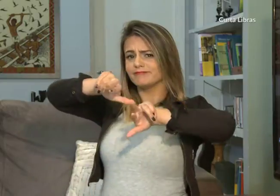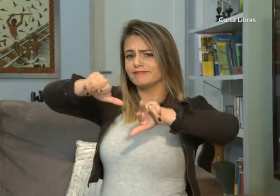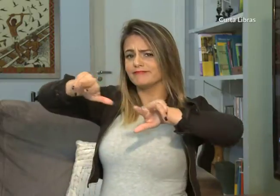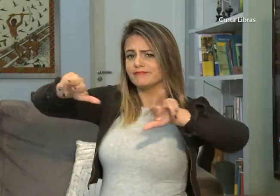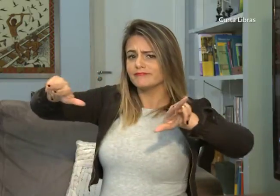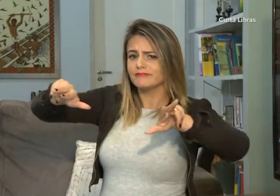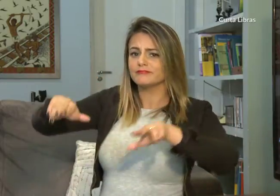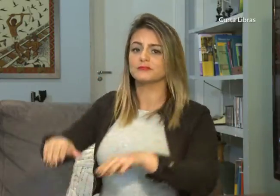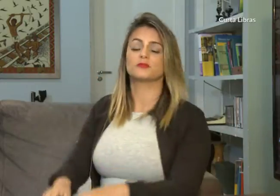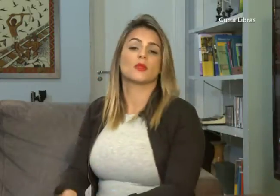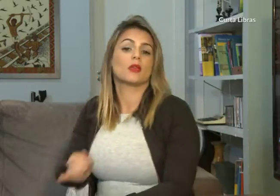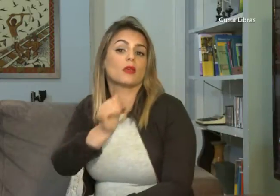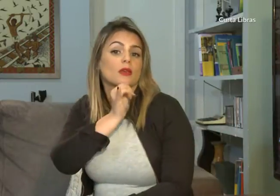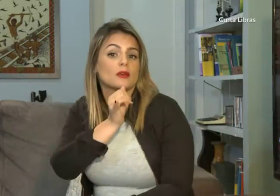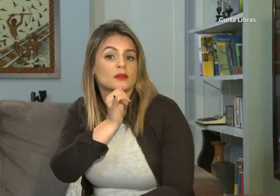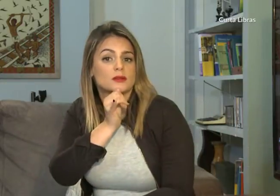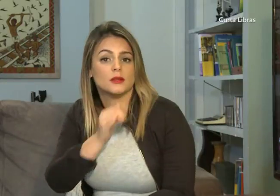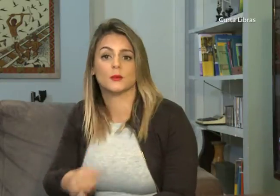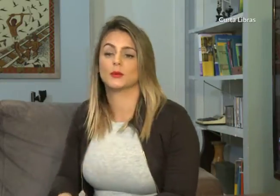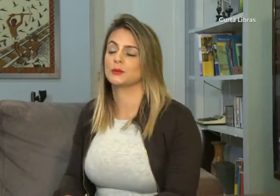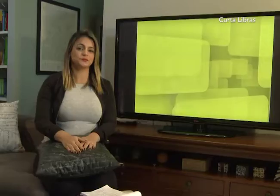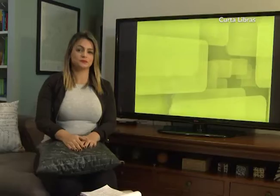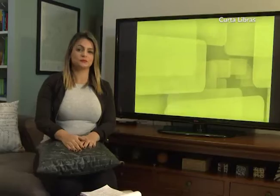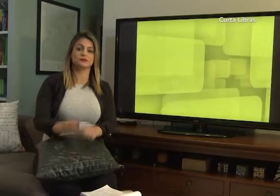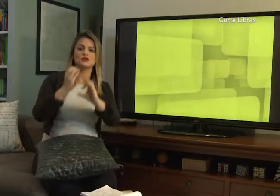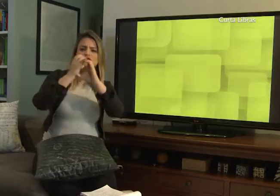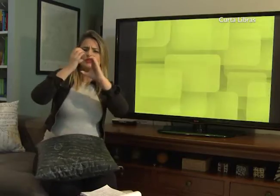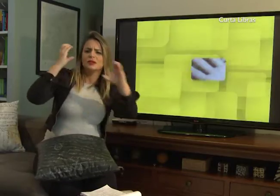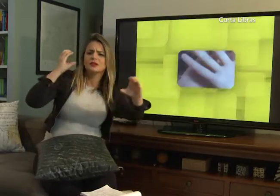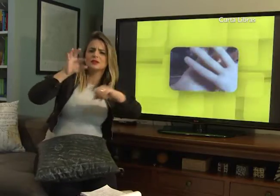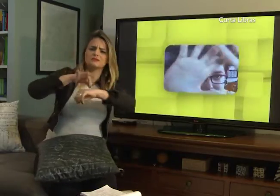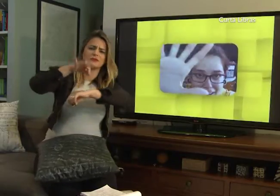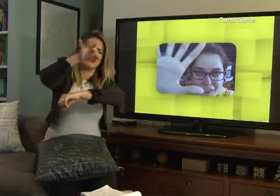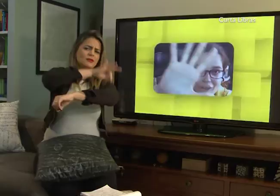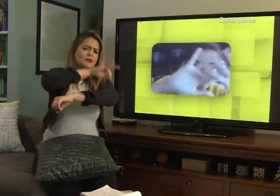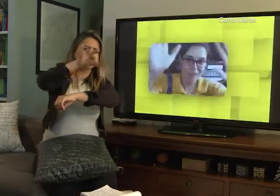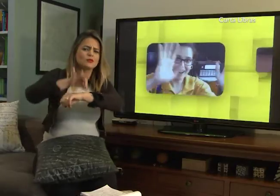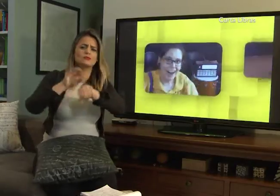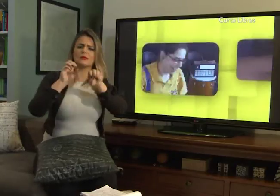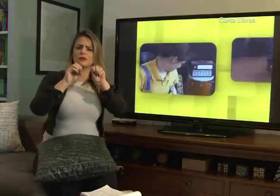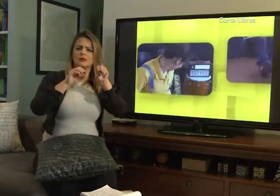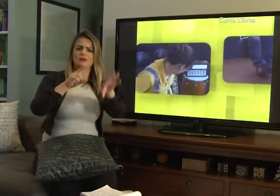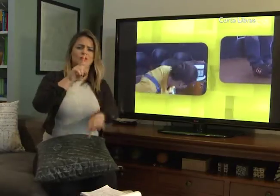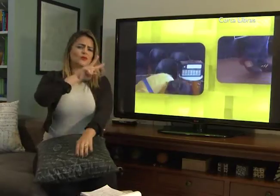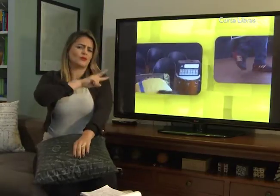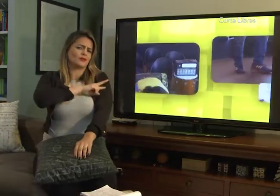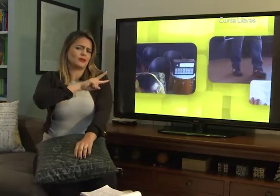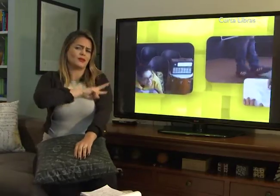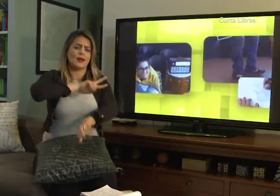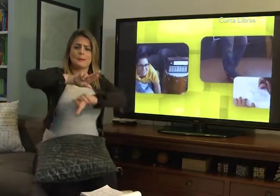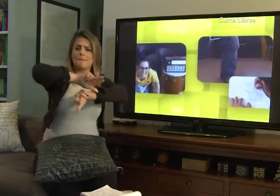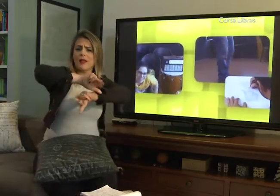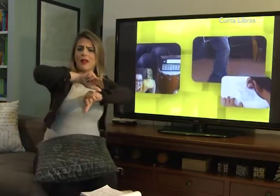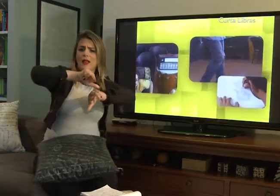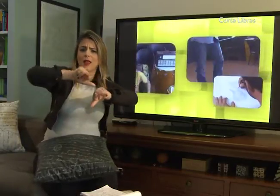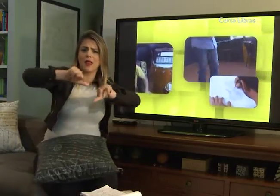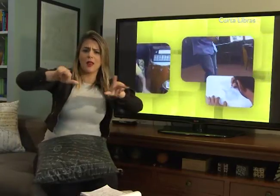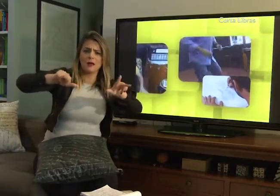Como a engenharia, arquitetura, educação, veterinária, entre outros? O